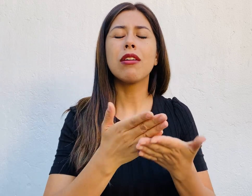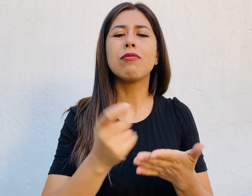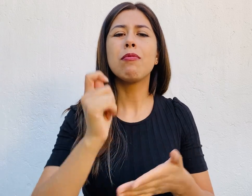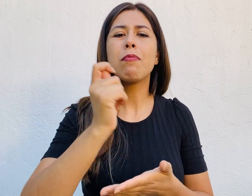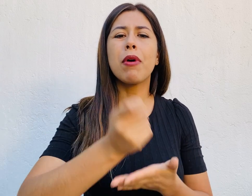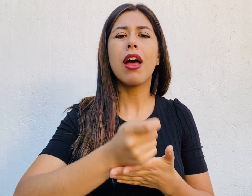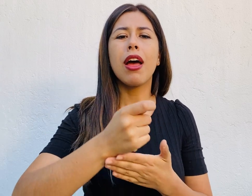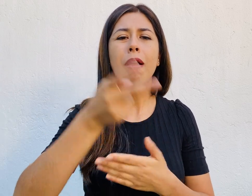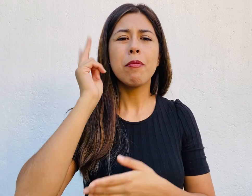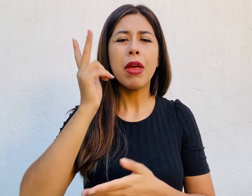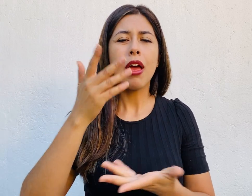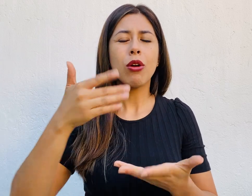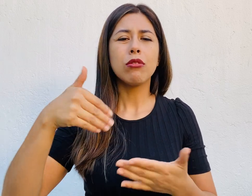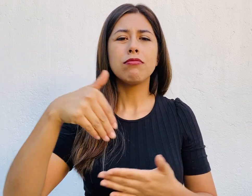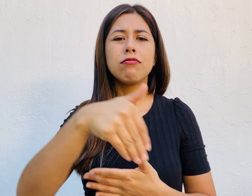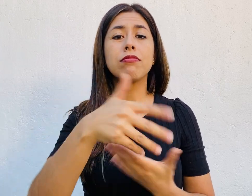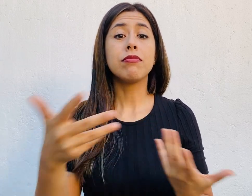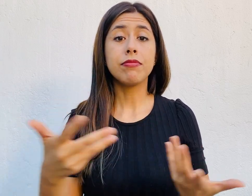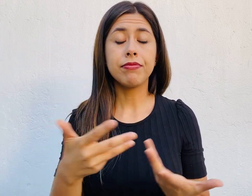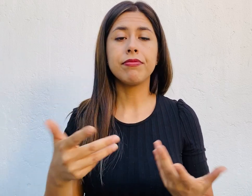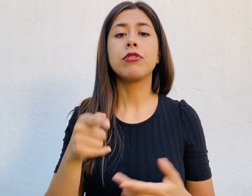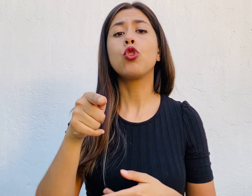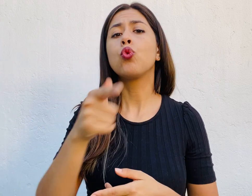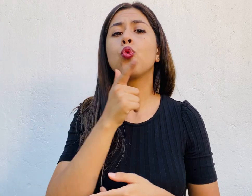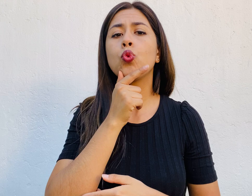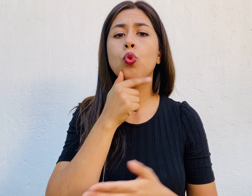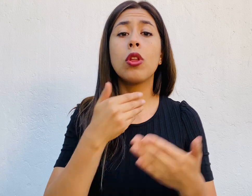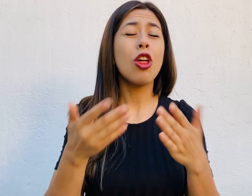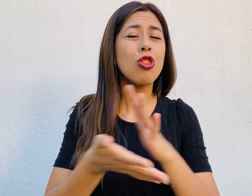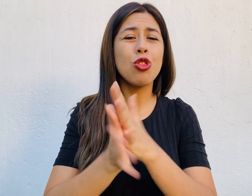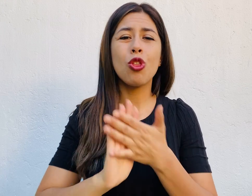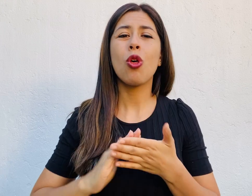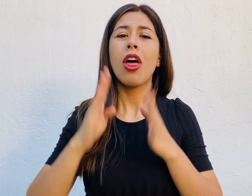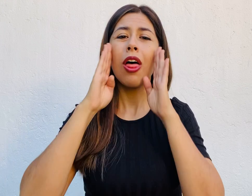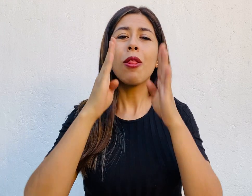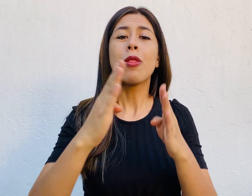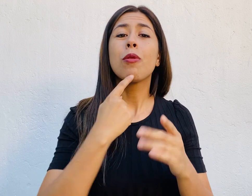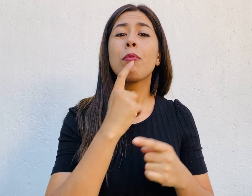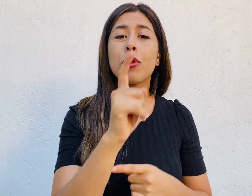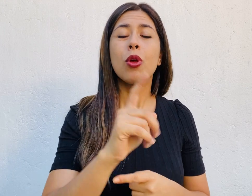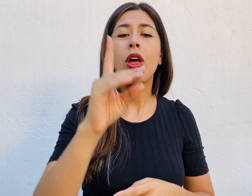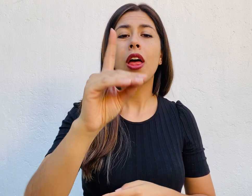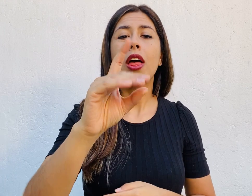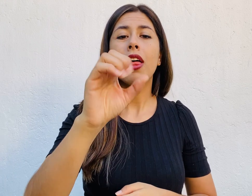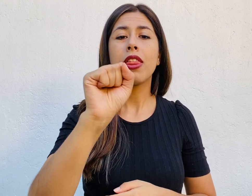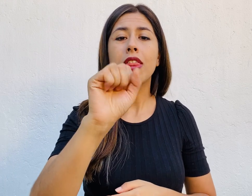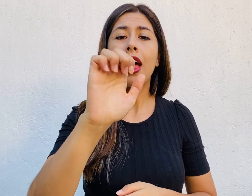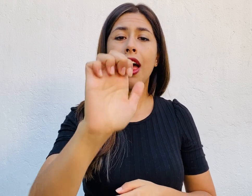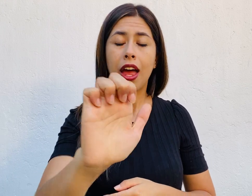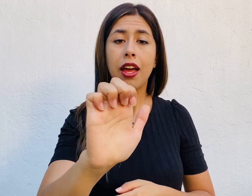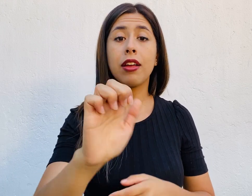la TNE puedes dirigirlas a la DAE en cualquiera de las siguientes plataformas: correo electrónico